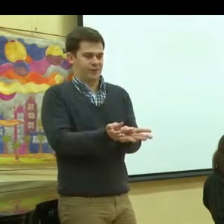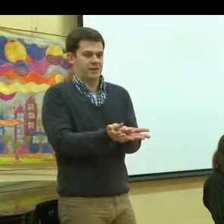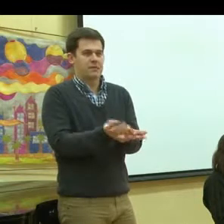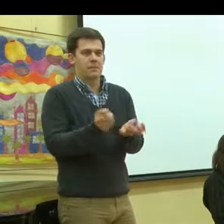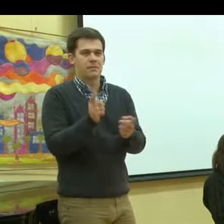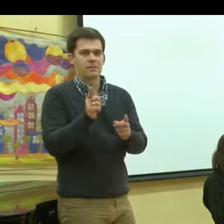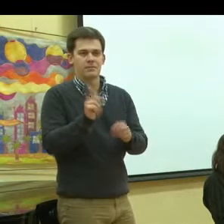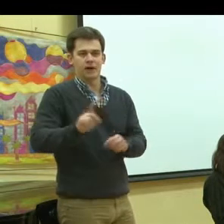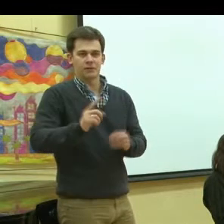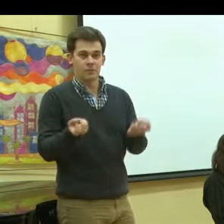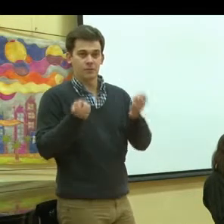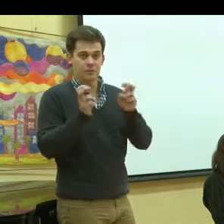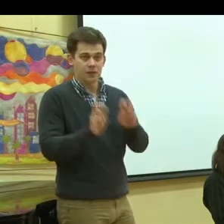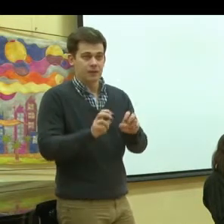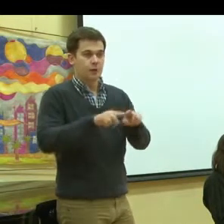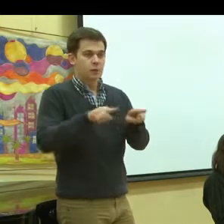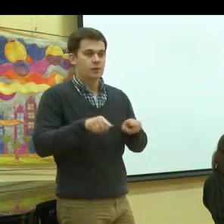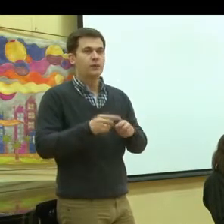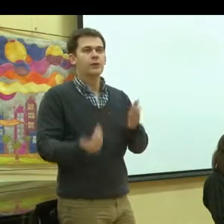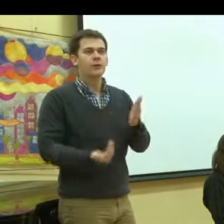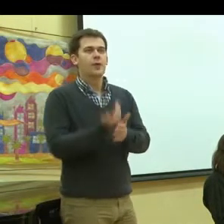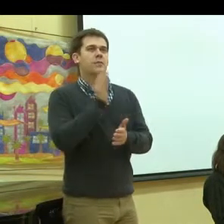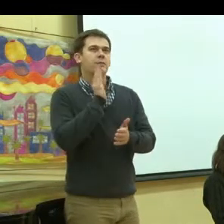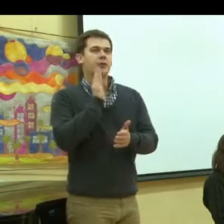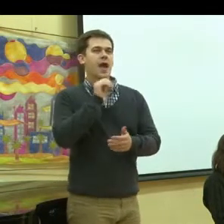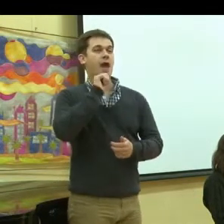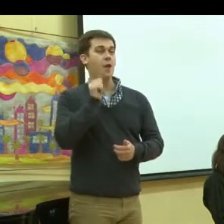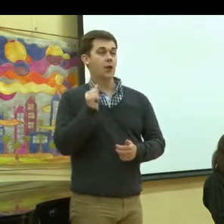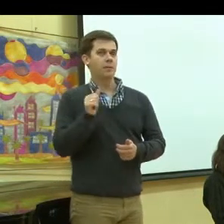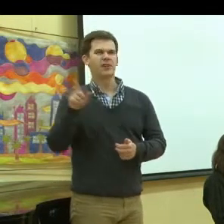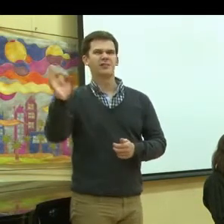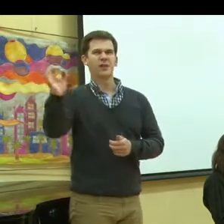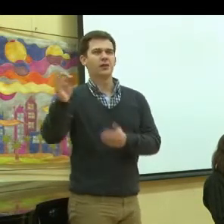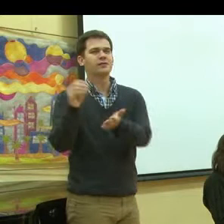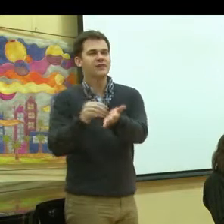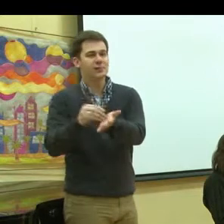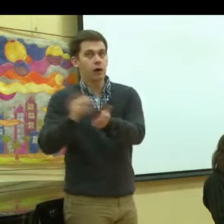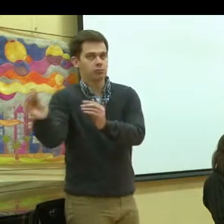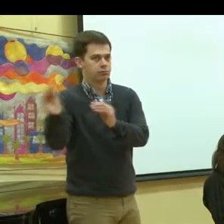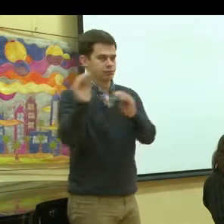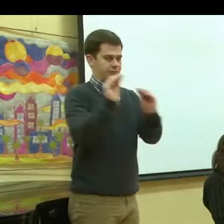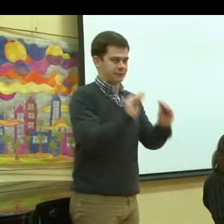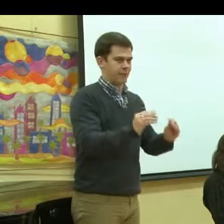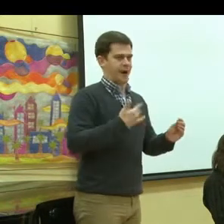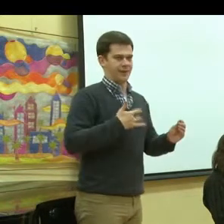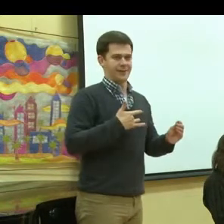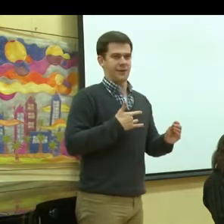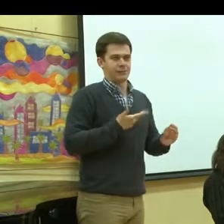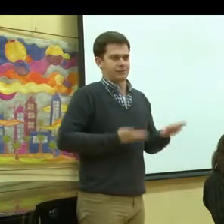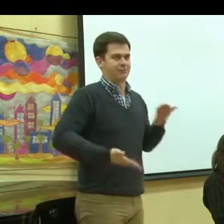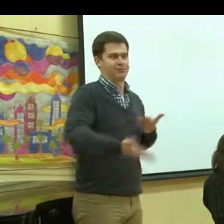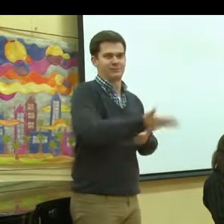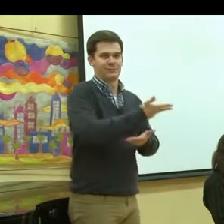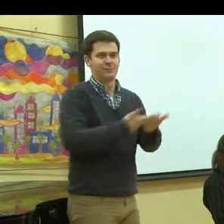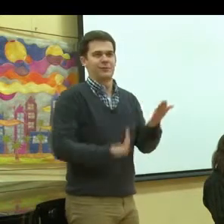nowym kraju w Argentynie jakby też tworzą taką wersję nową Europejczyków jakby tam żyjących. También existía lo que era el gaucho, que él lo